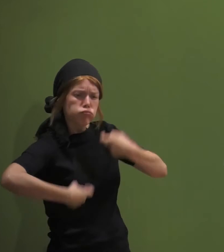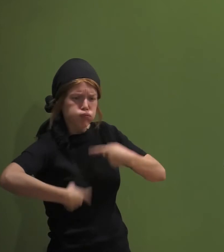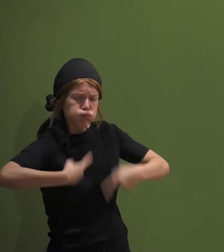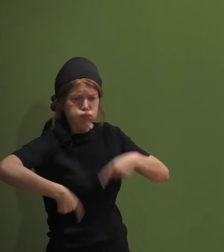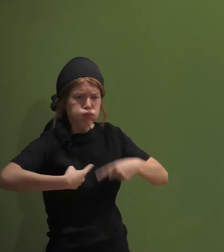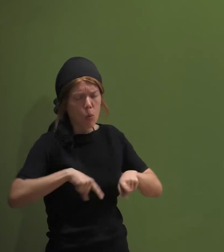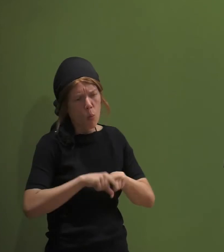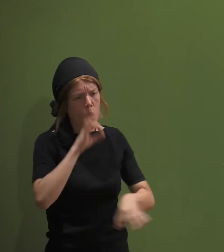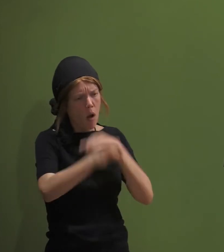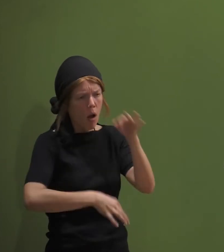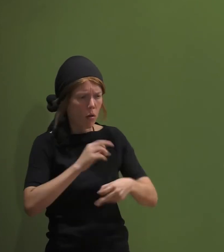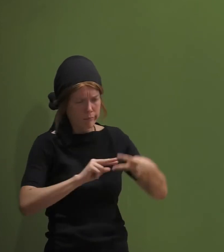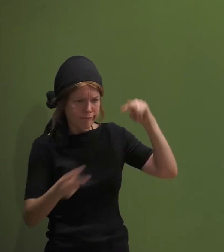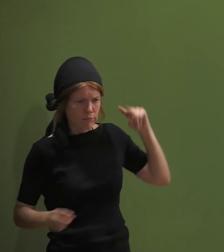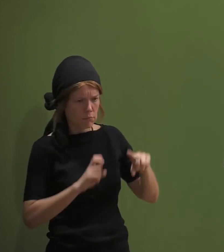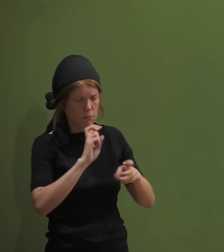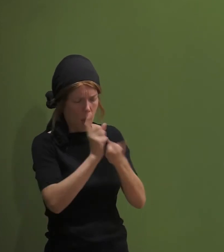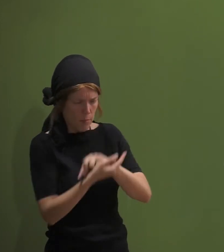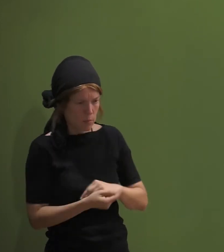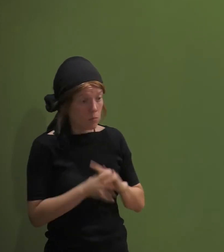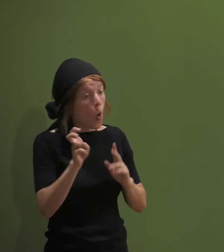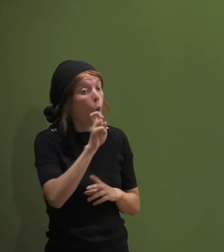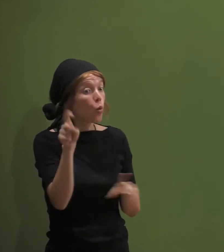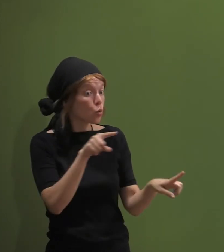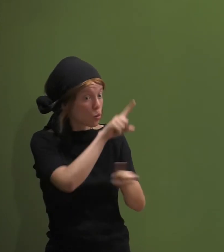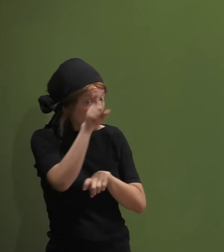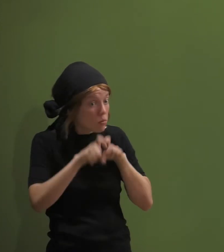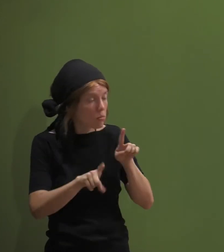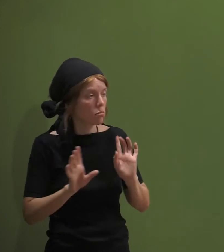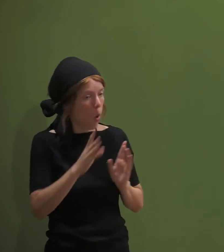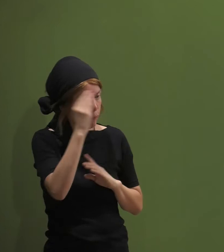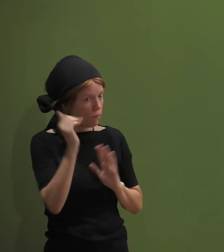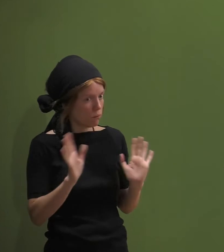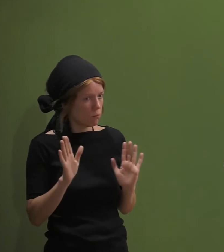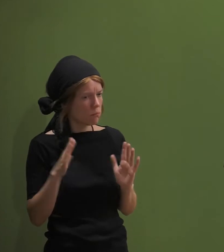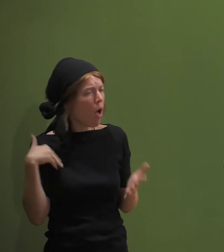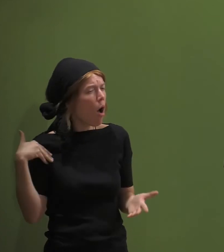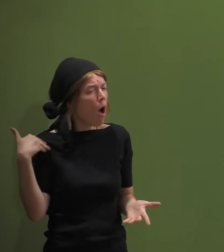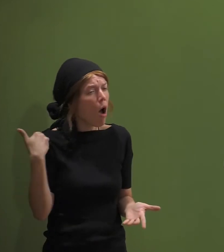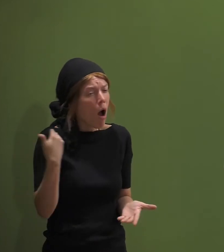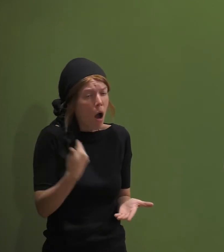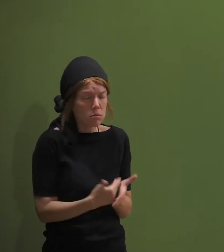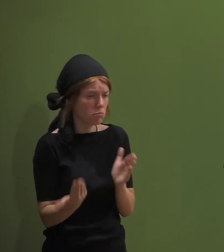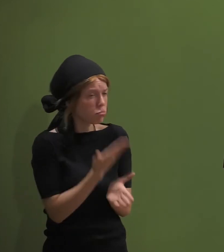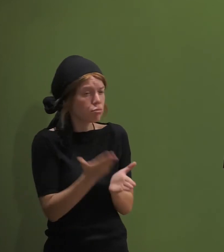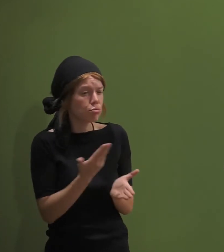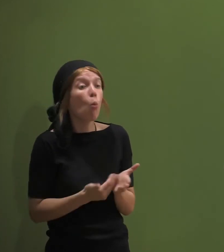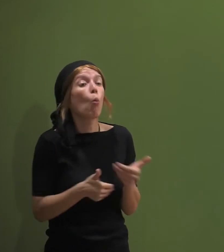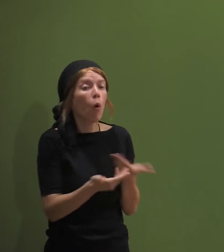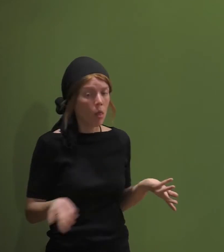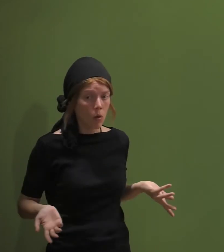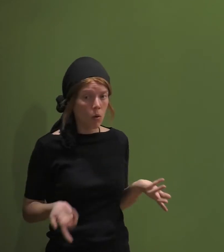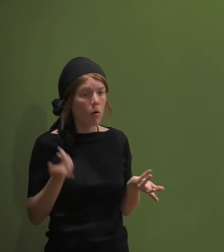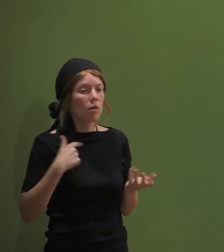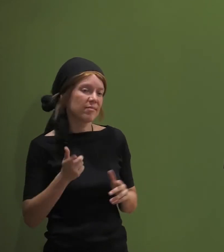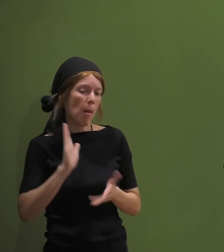de los organismos genéticamente modificados? Pero hay otra cuestión que no hay que olvidar. ¿Hasta cuándo podemos continuar produciendo y degradando